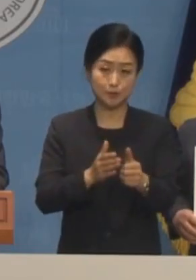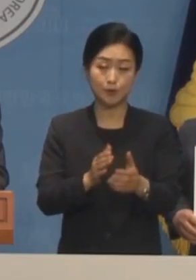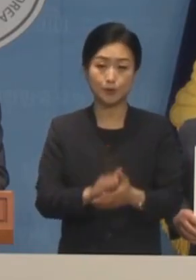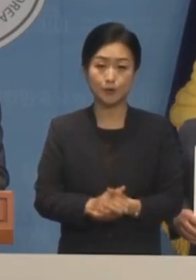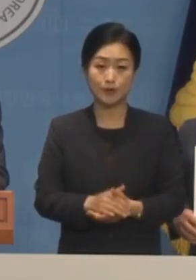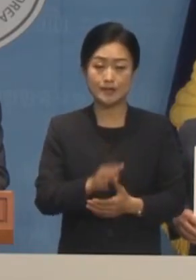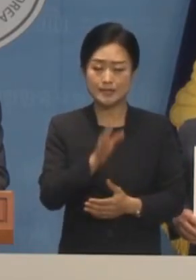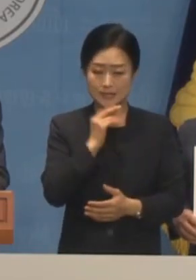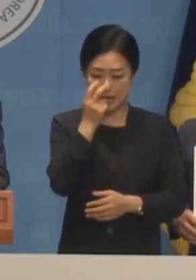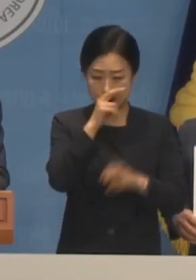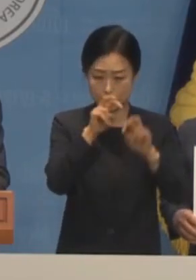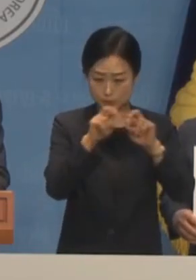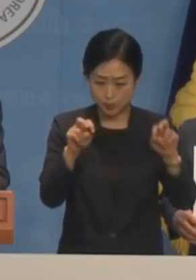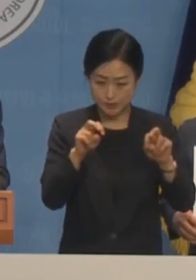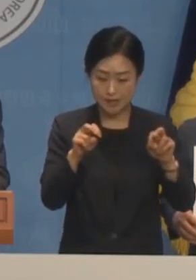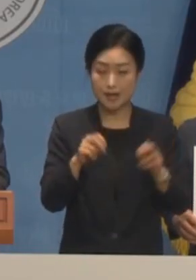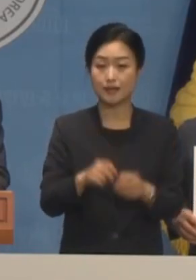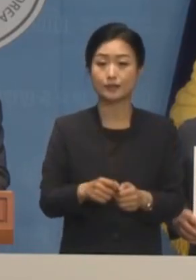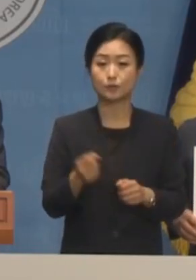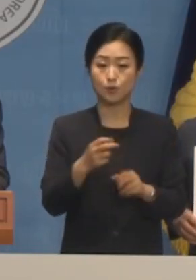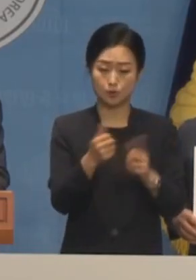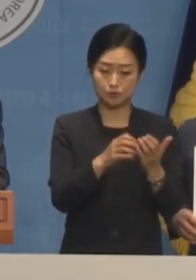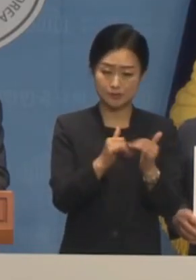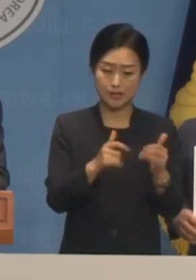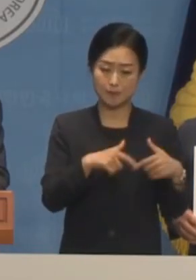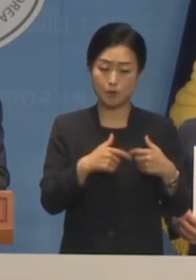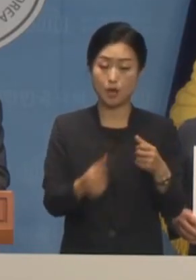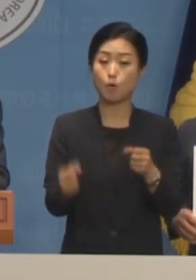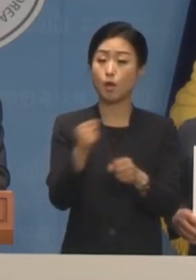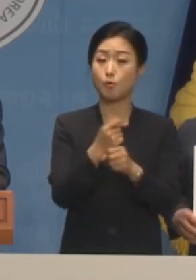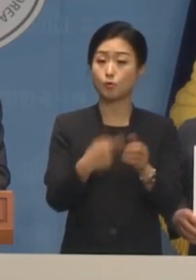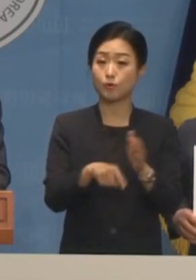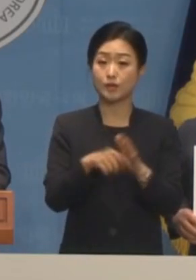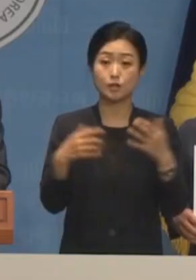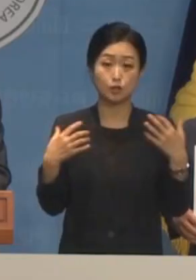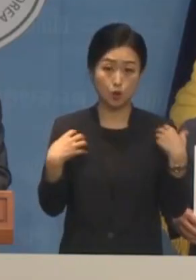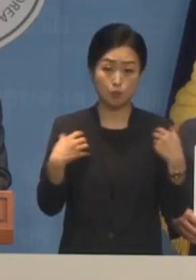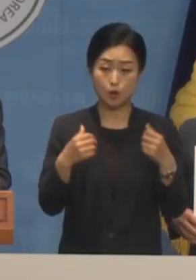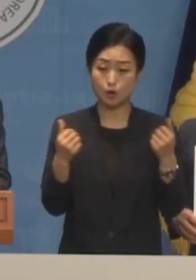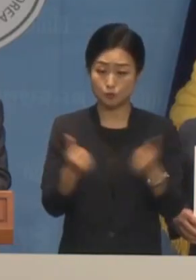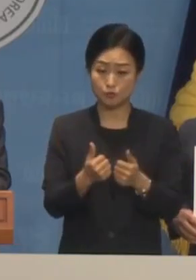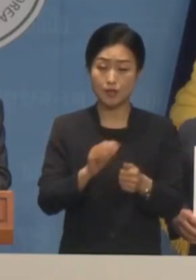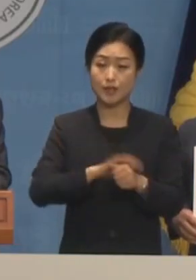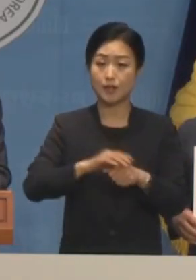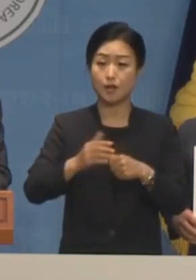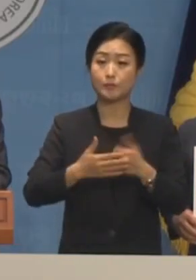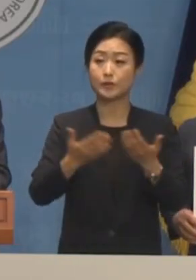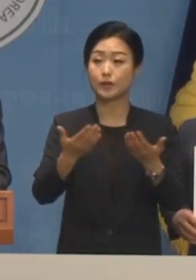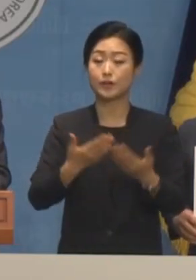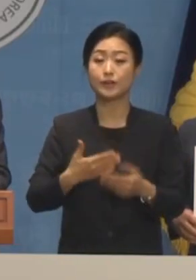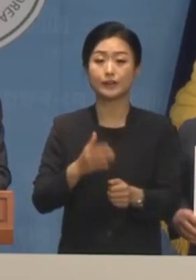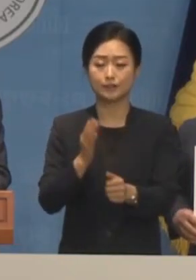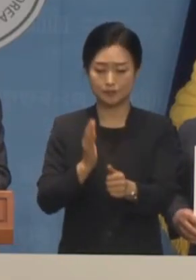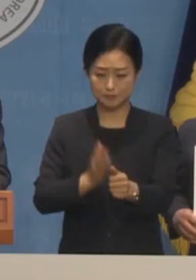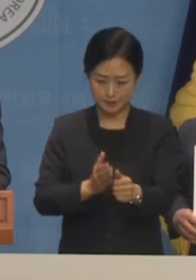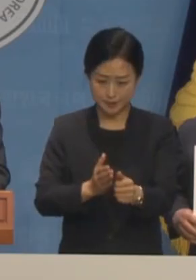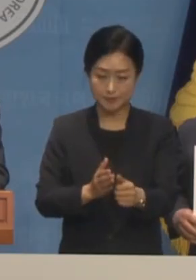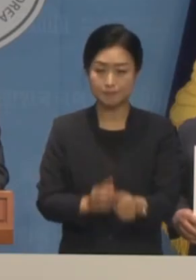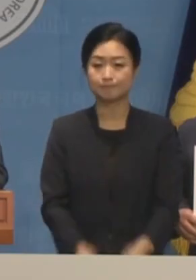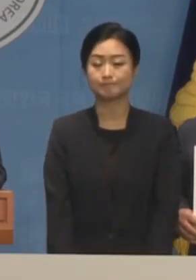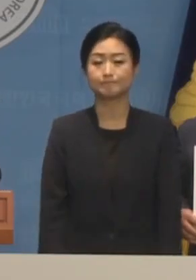진상 규명과 희생자들의 명예 복을 위해 정부와 국회의 적극적인 협력이